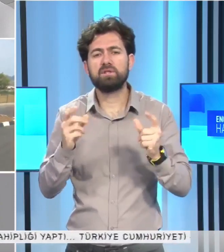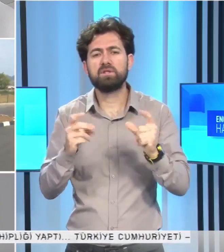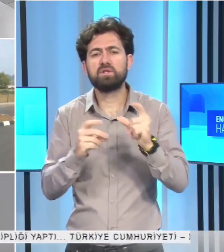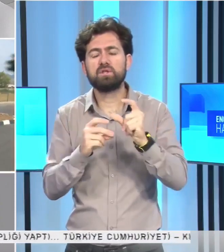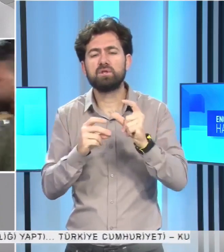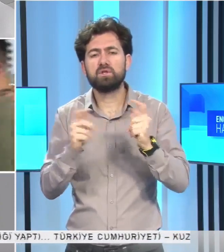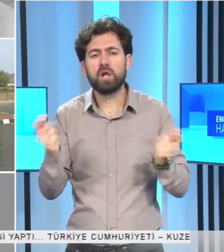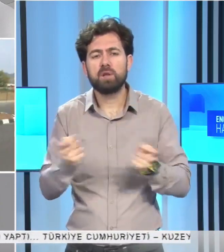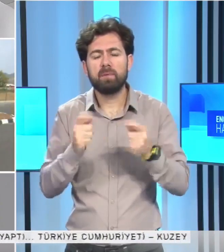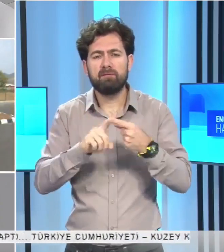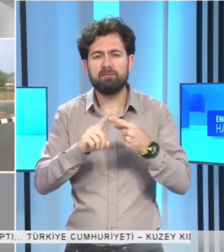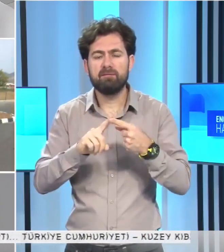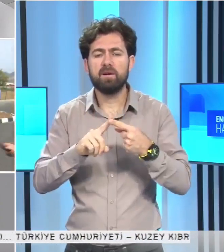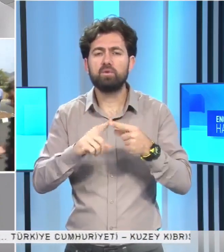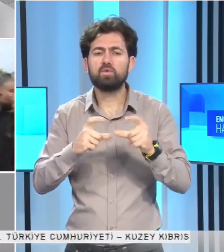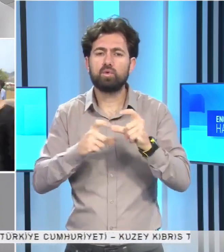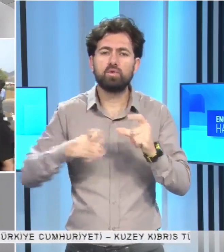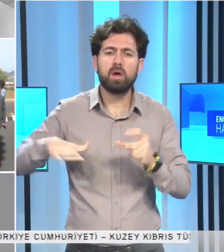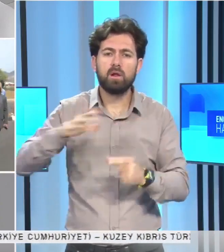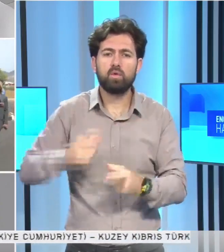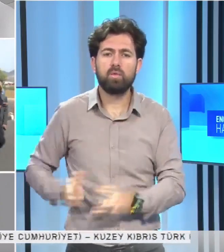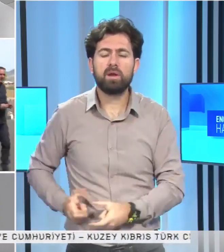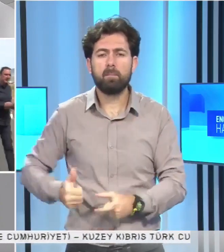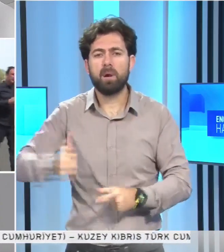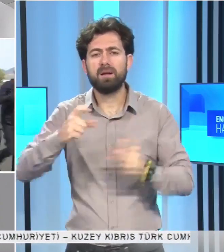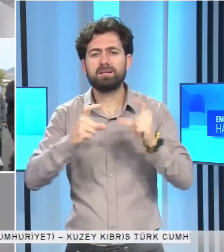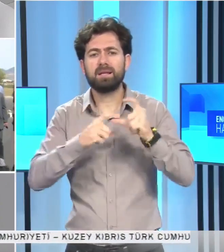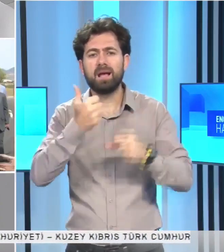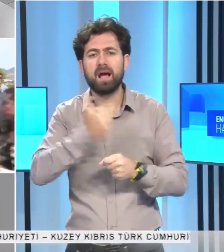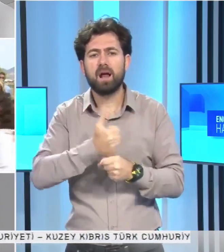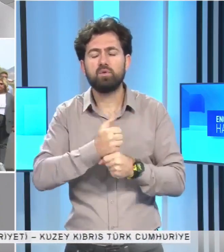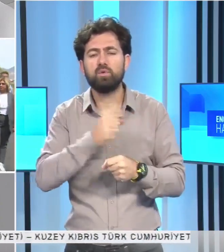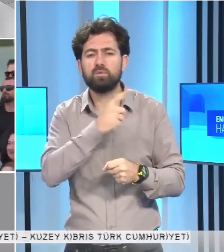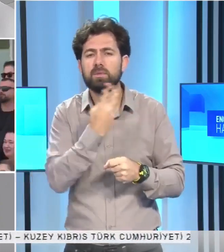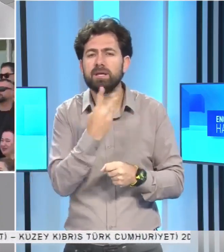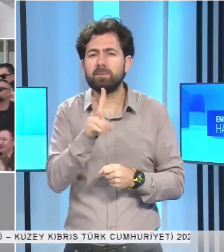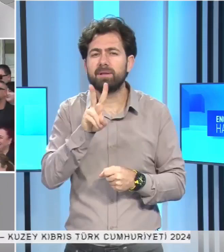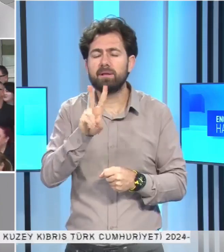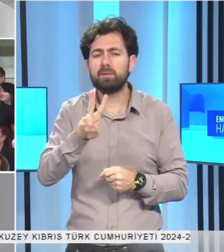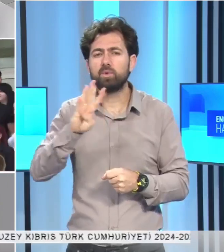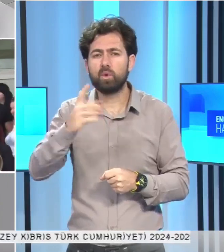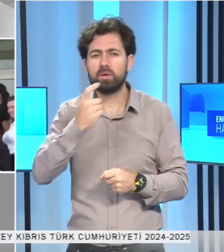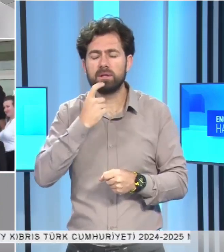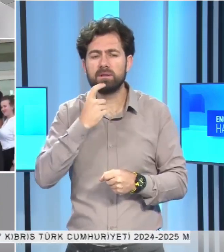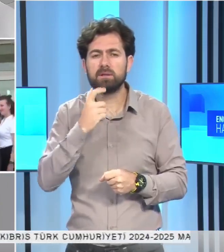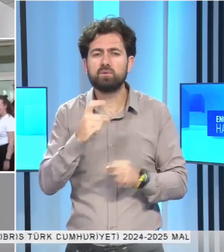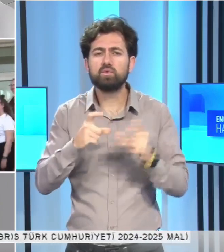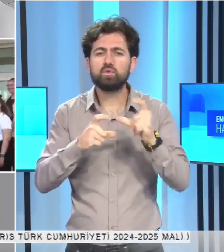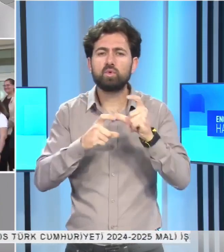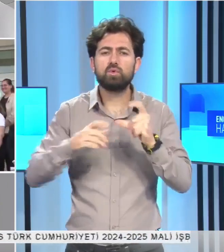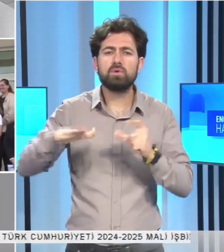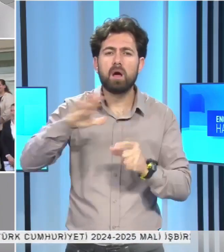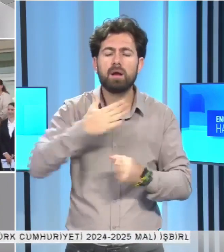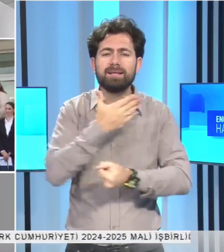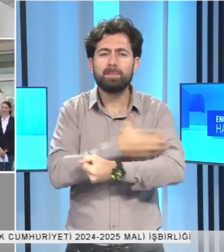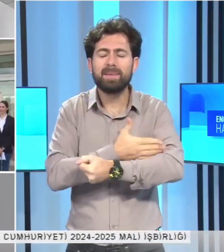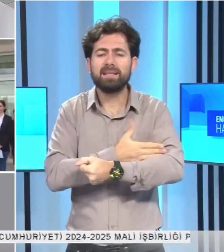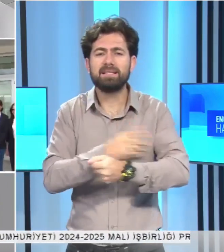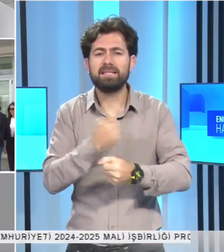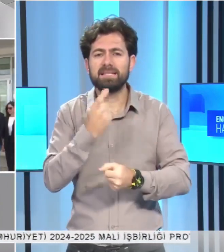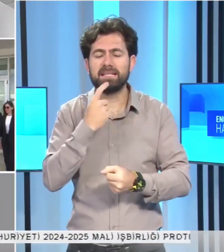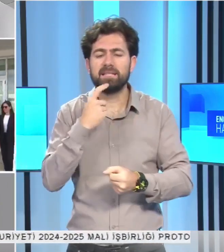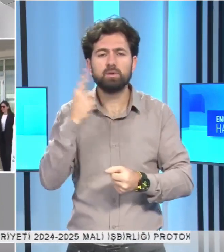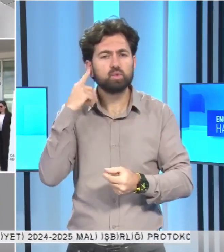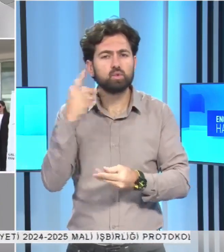ve Sosyal Güvenlik Bakanı Sadık Gardianoğlu, 2024 yılının sosyal hizmet yılı